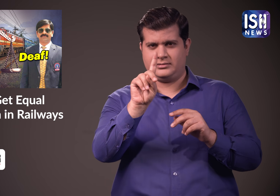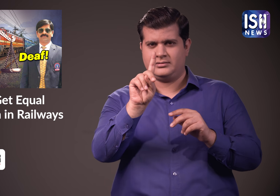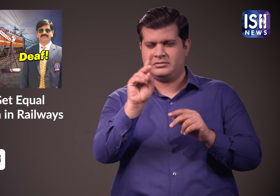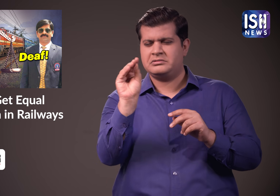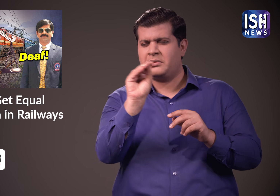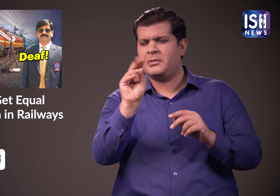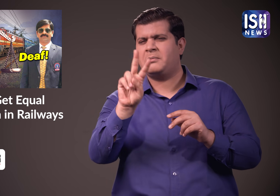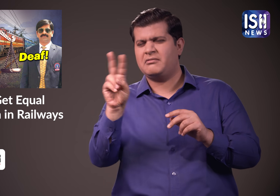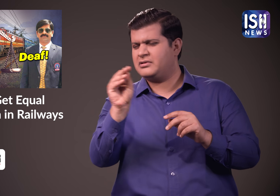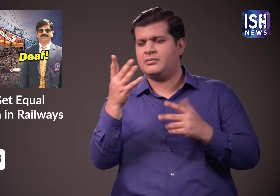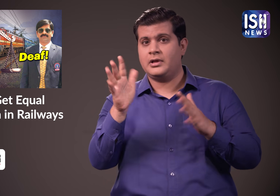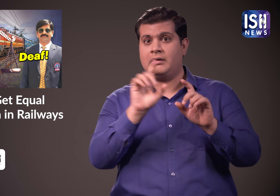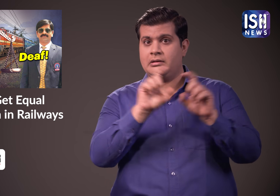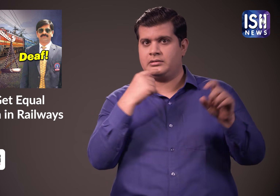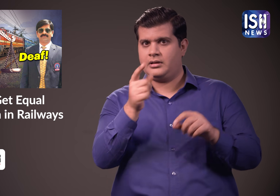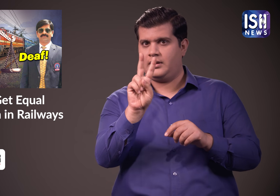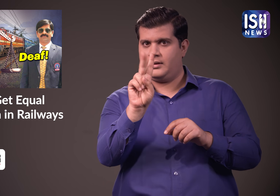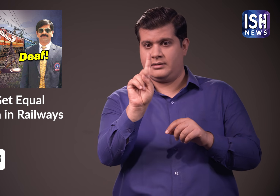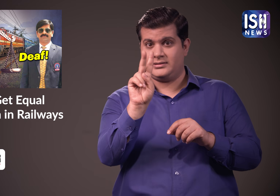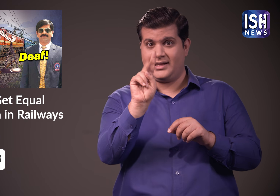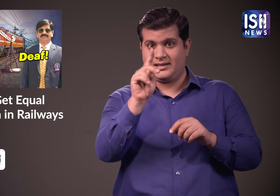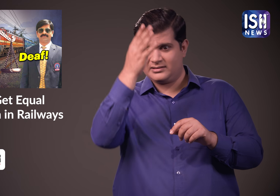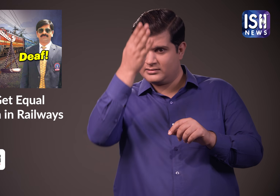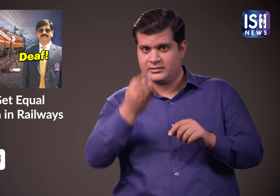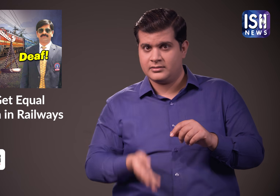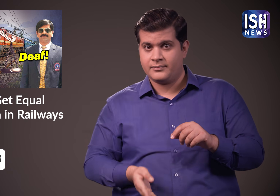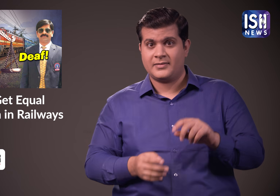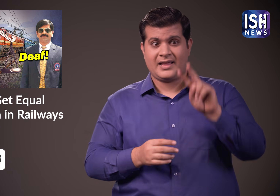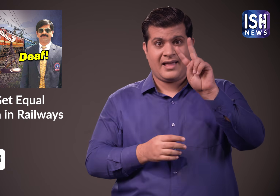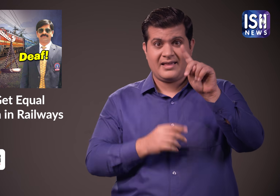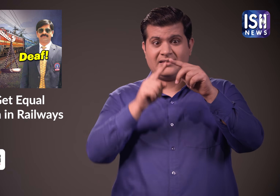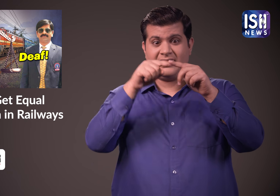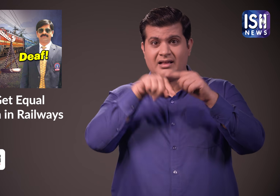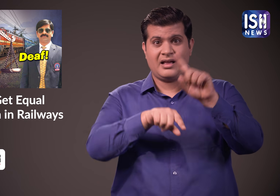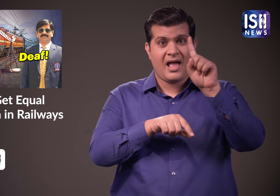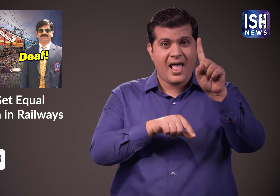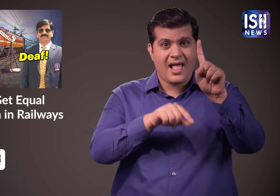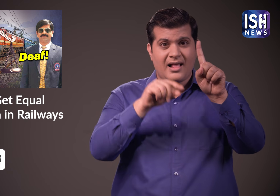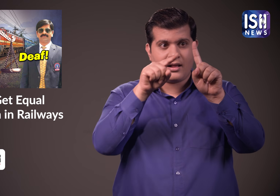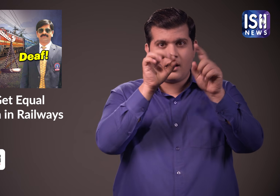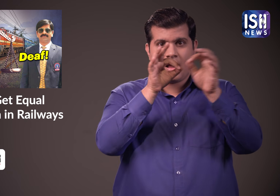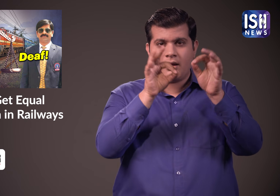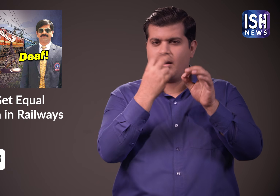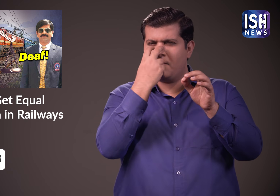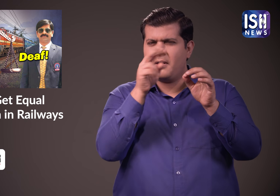ये अधिनियम प्रत्यक दिव्यांता को